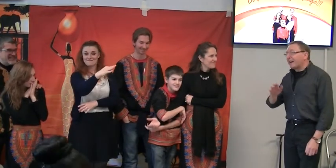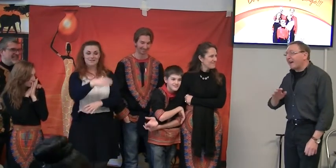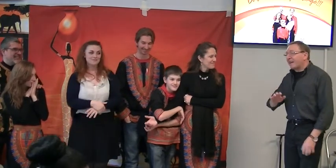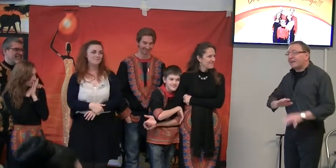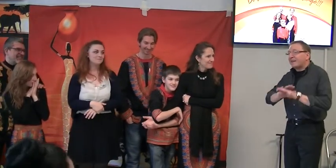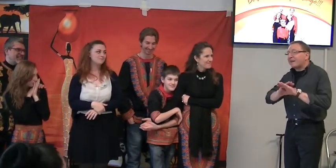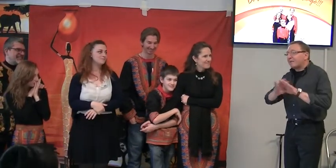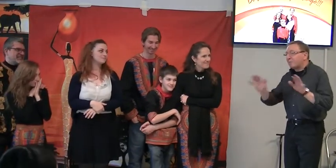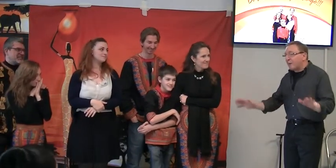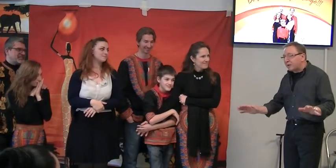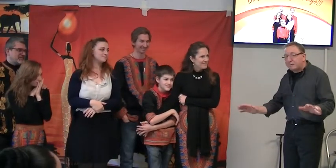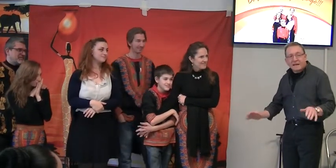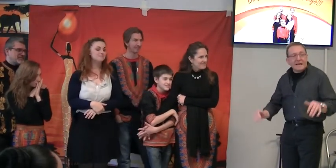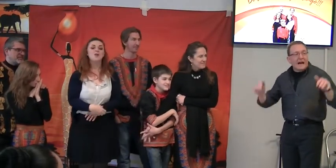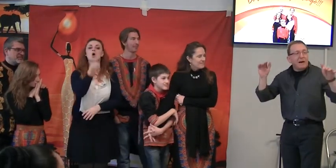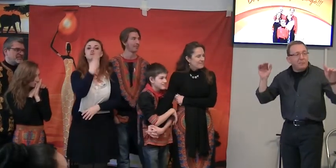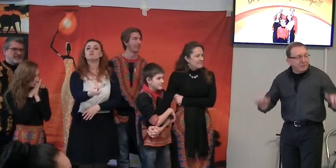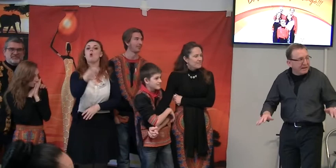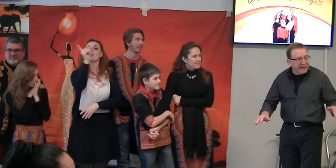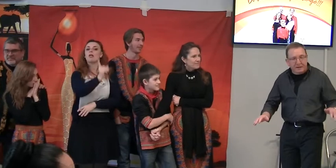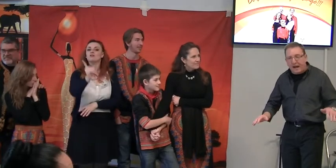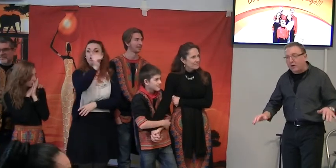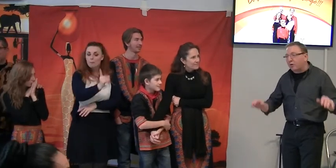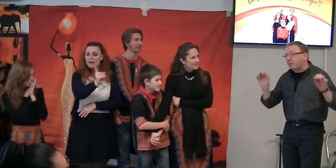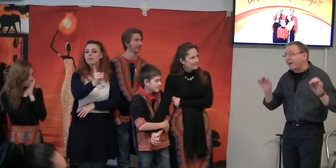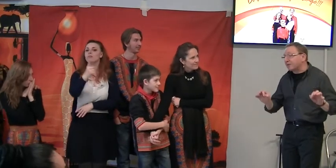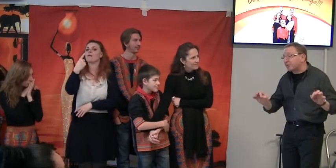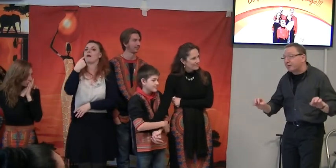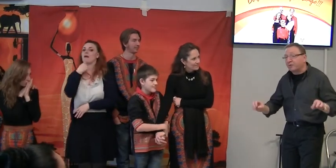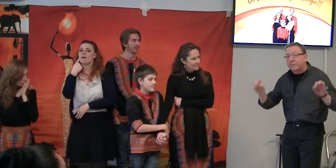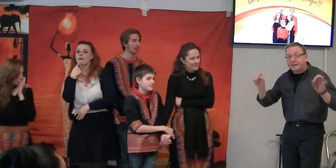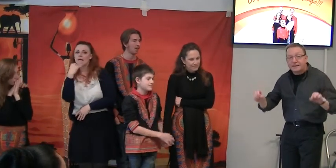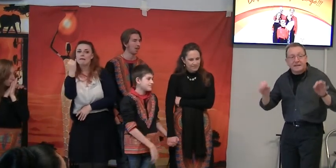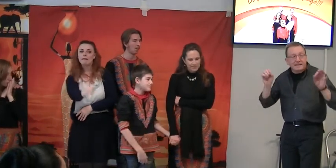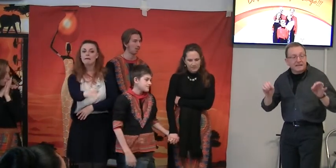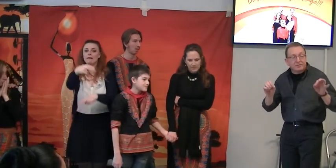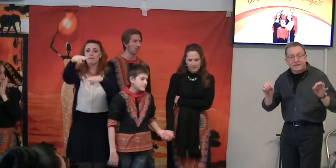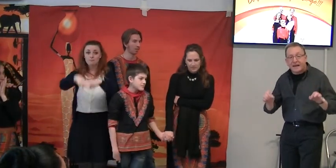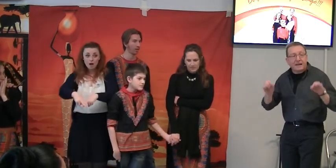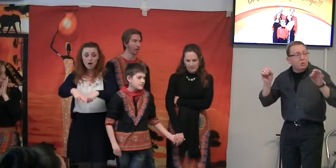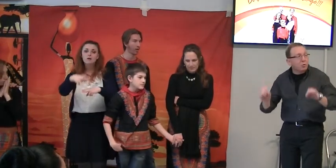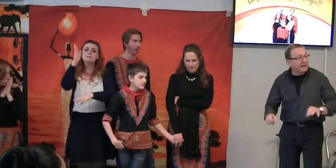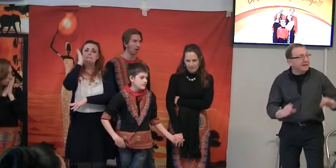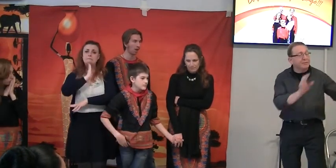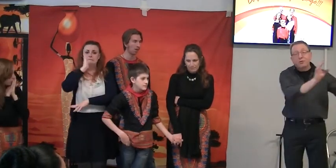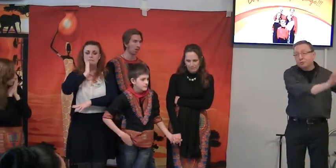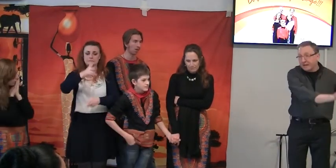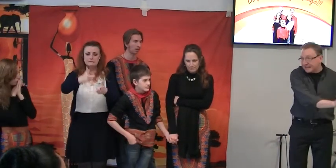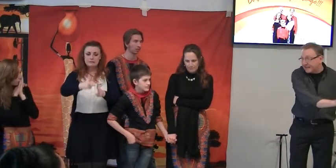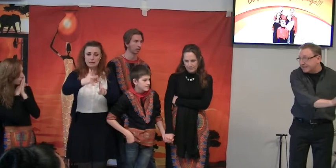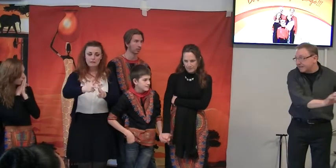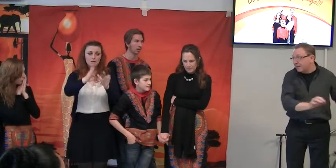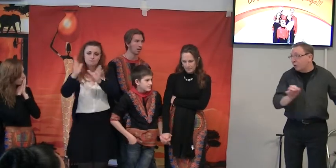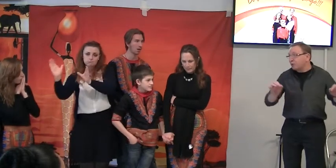Yeah, I know. Okay. Buona domenica, per quelli che rimangono fateci un favore, prendete le sedie dove state, accumulatele in fondo